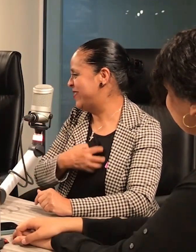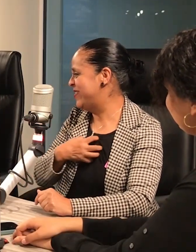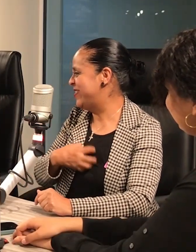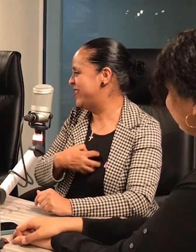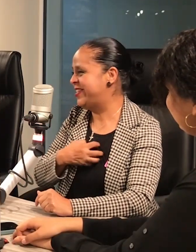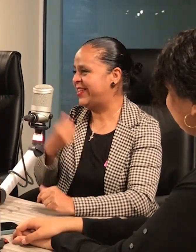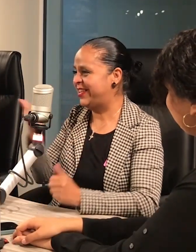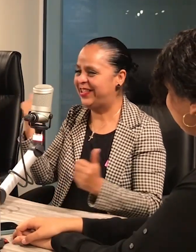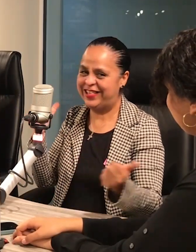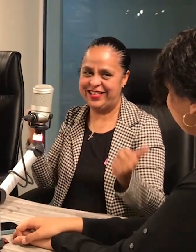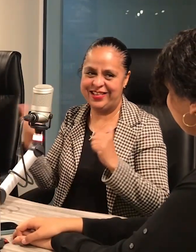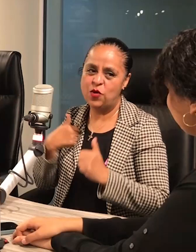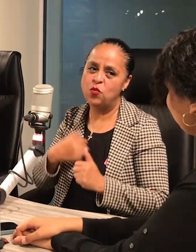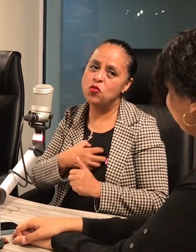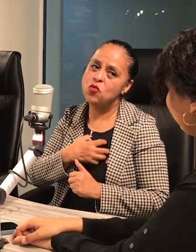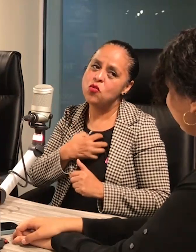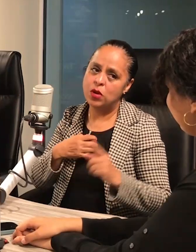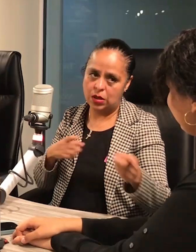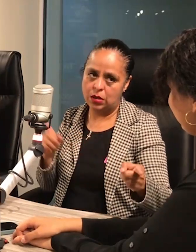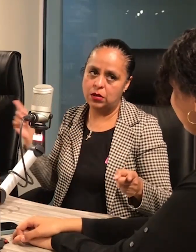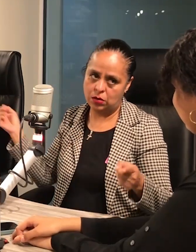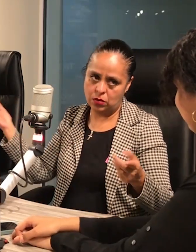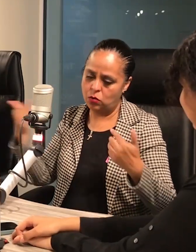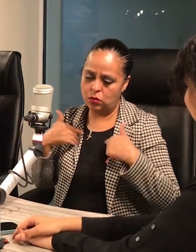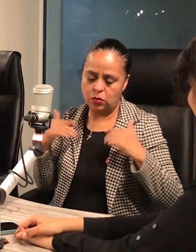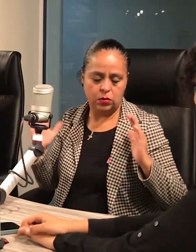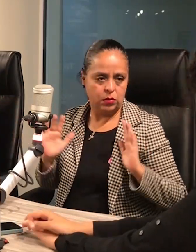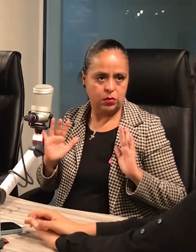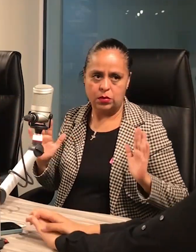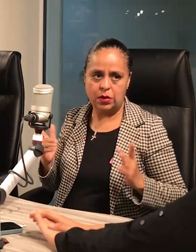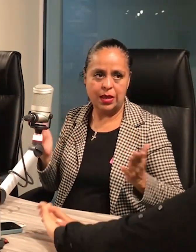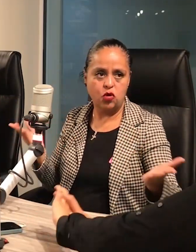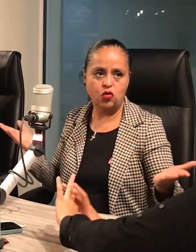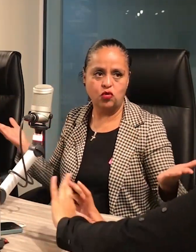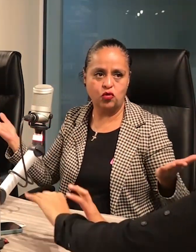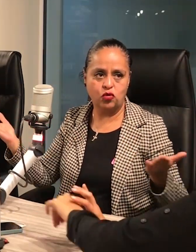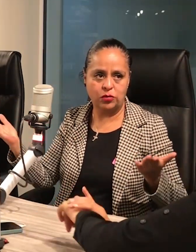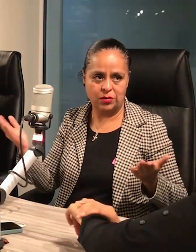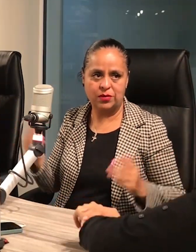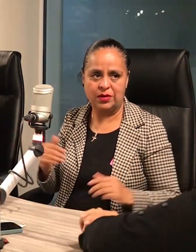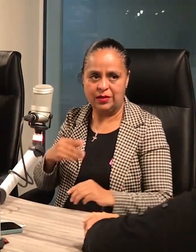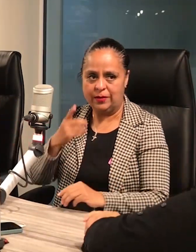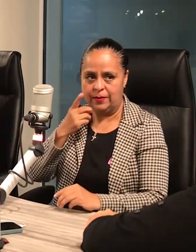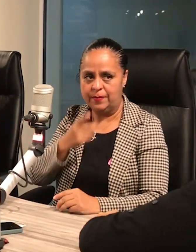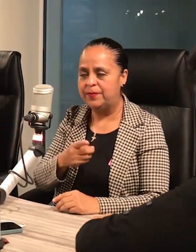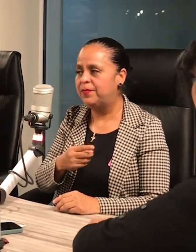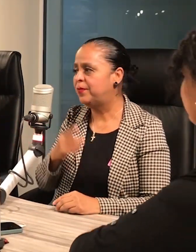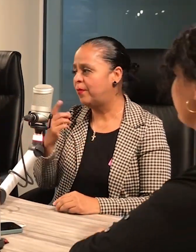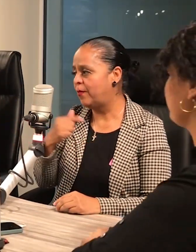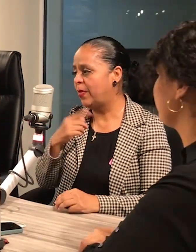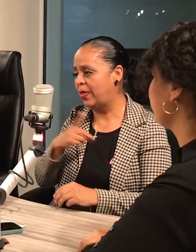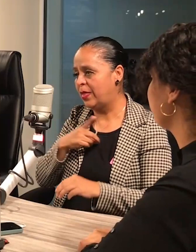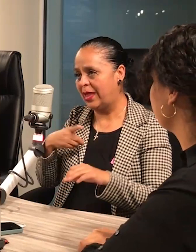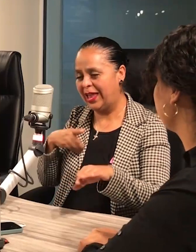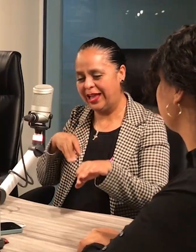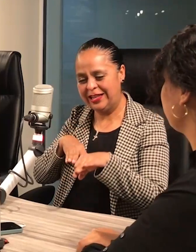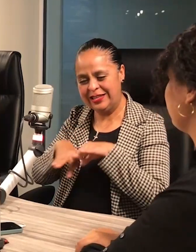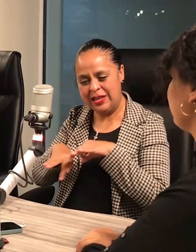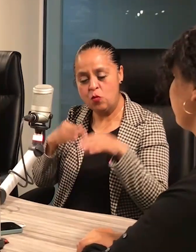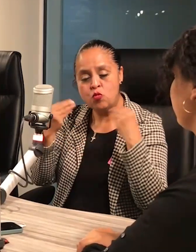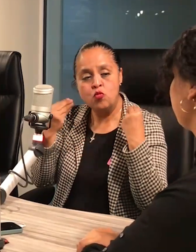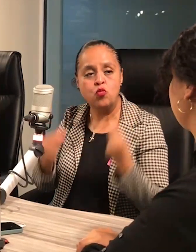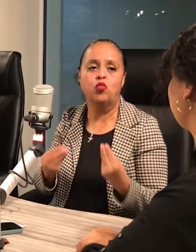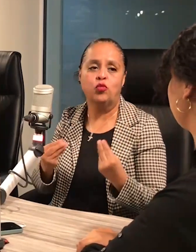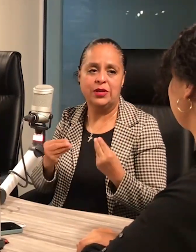ellos estén aquí y que nos hayan acompañado también al foro. Yo creo que se debe trabajar, hay muchas áreas